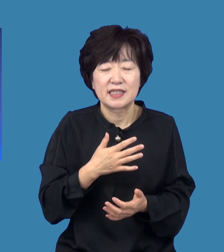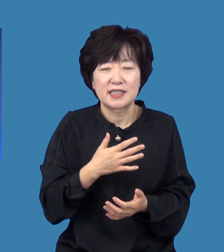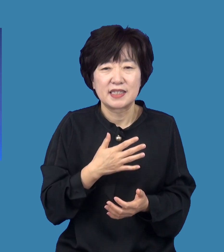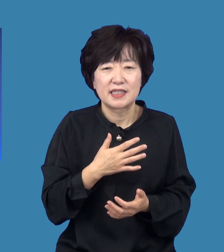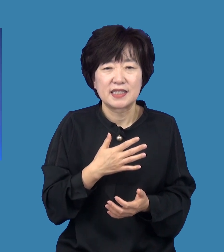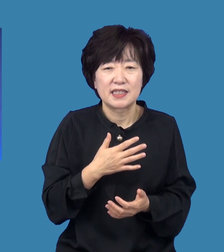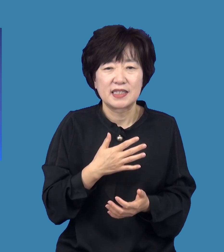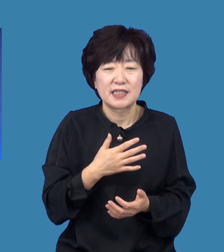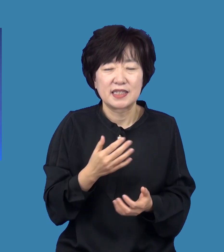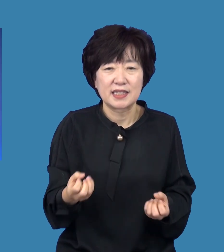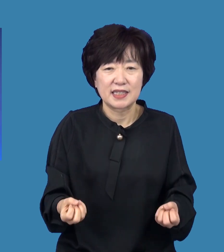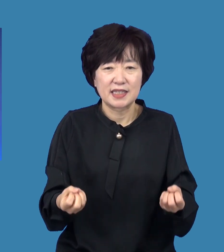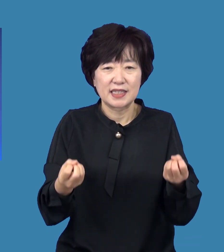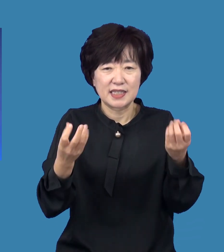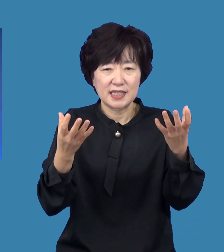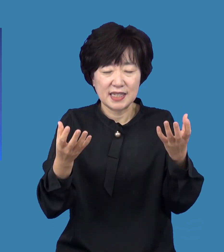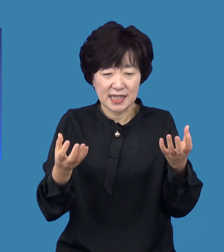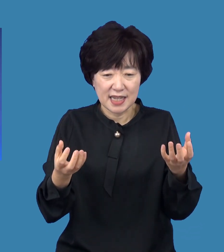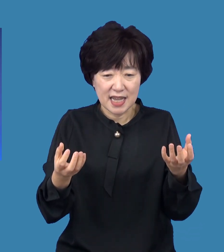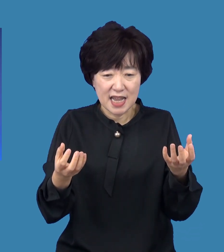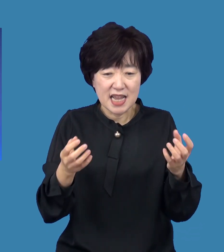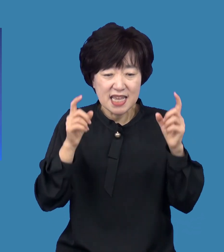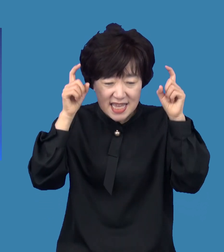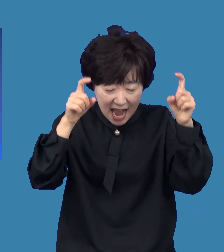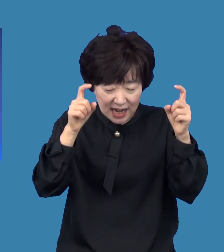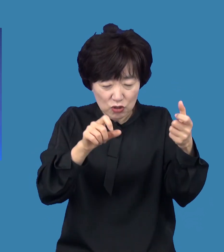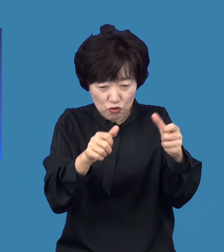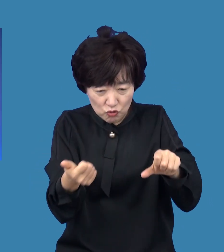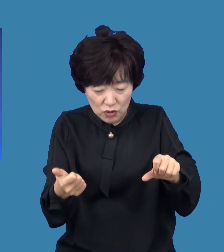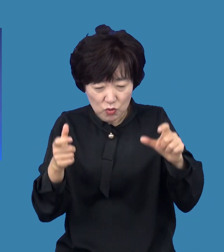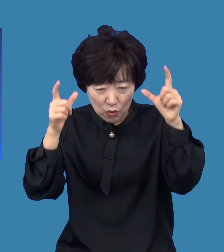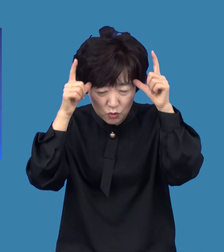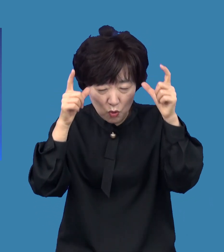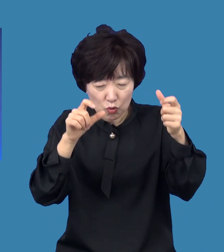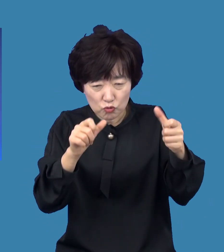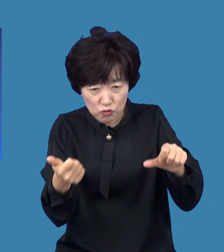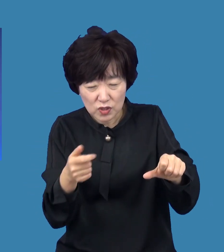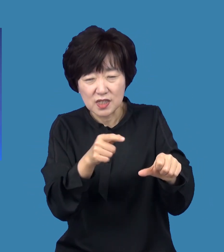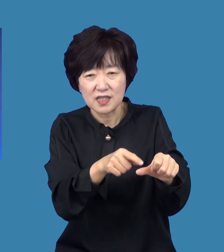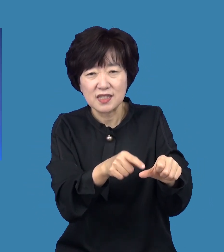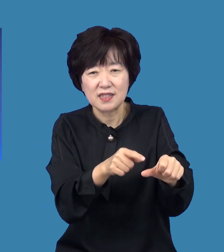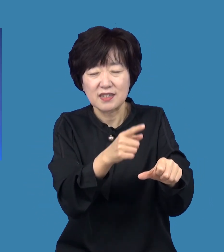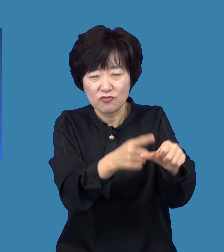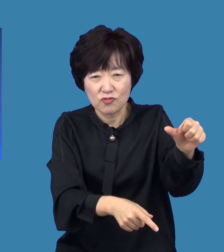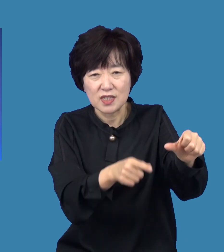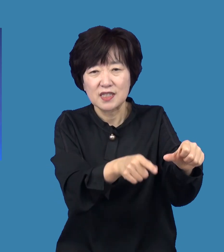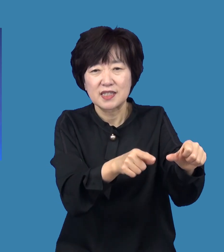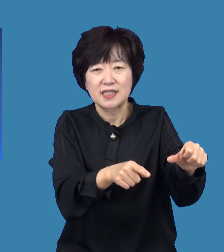제사 때 드리는 재물 말이야. 양 죽이고 소 죽이고 한 거. 재물을 들고 나가야 돼.